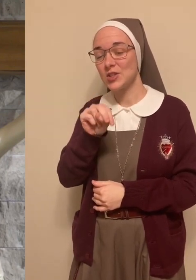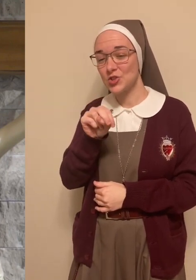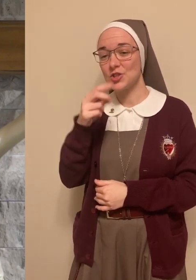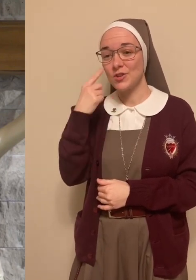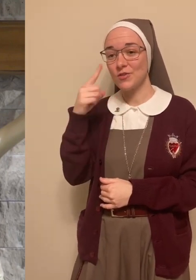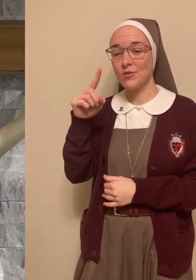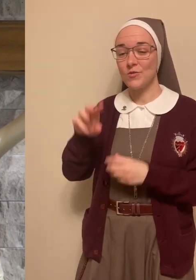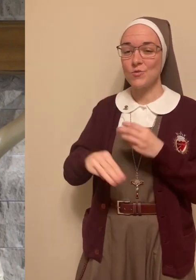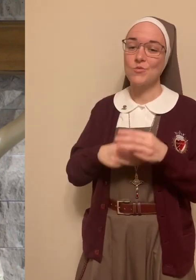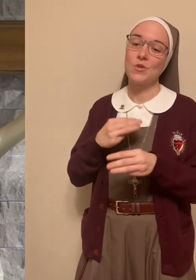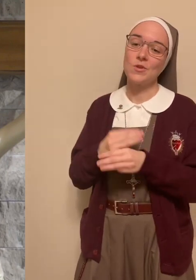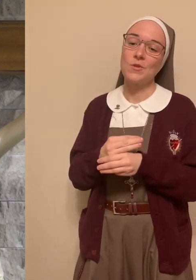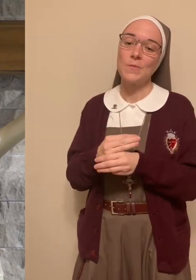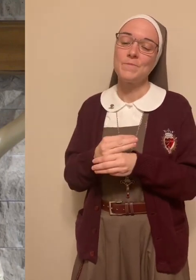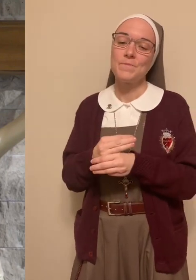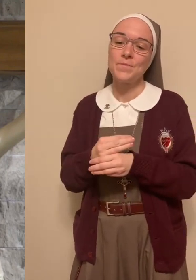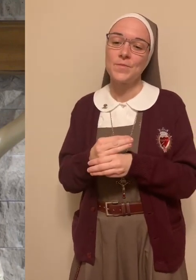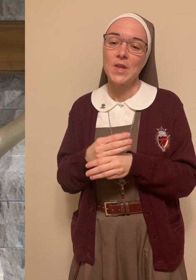de marianización para el mundo.